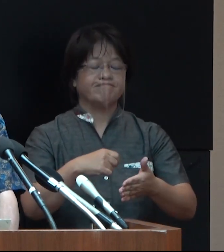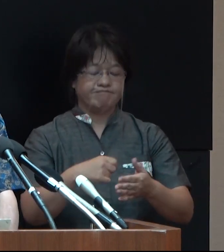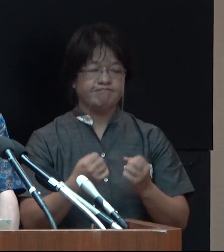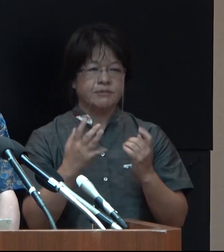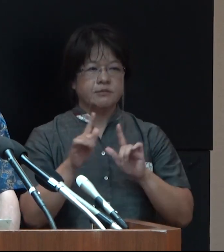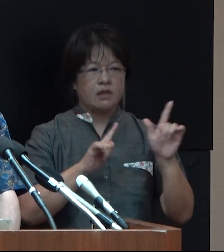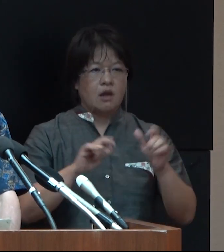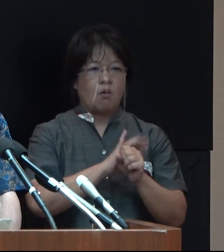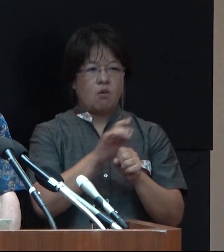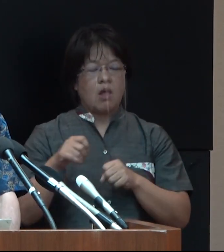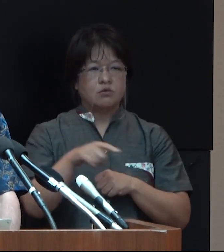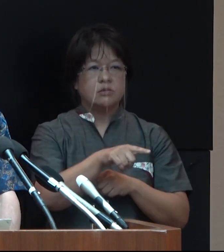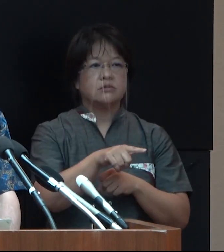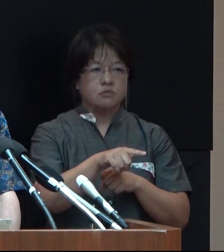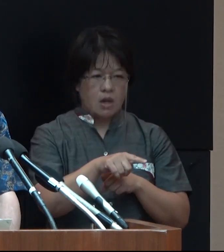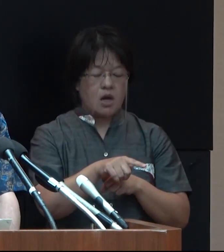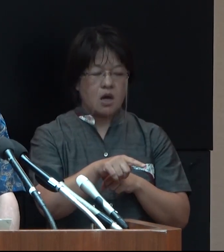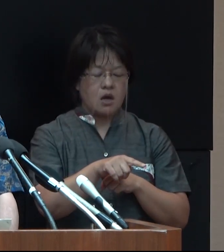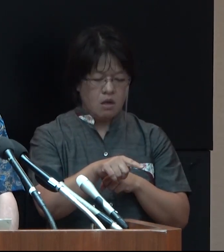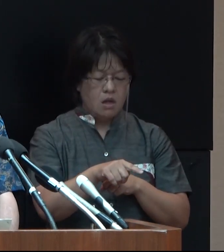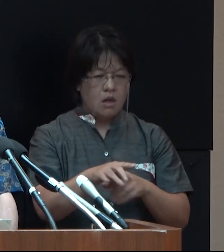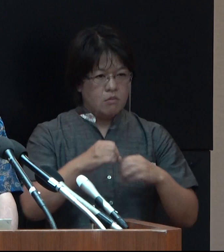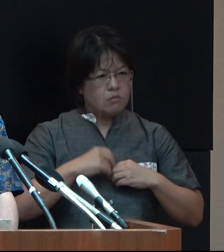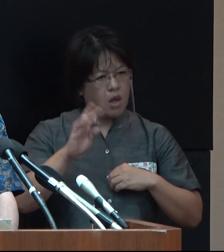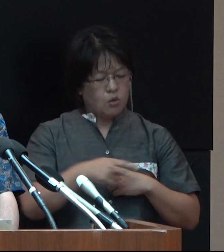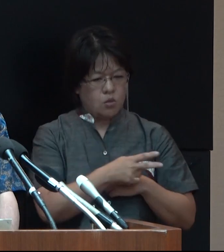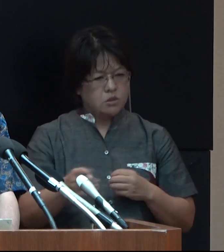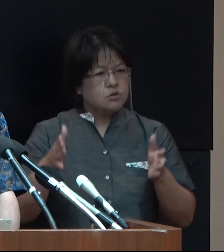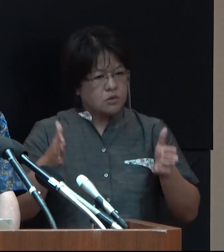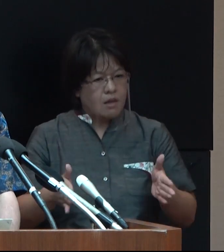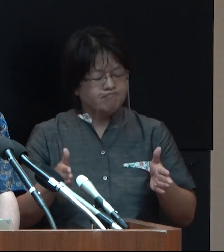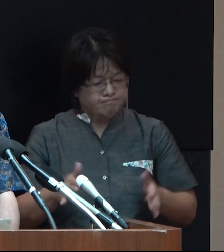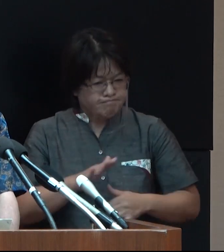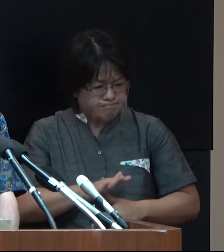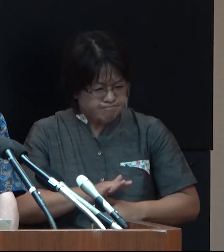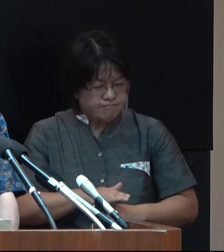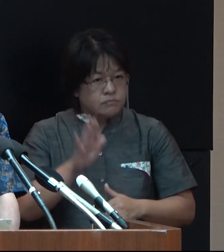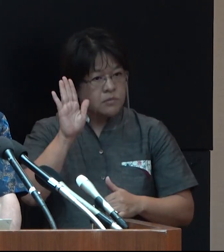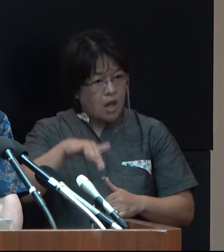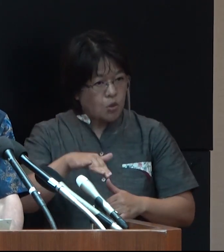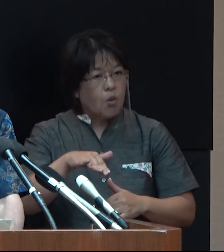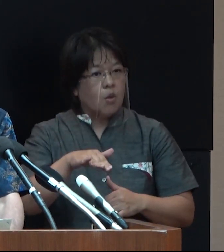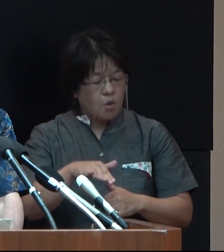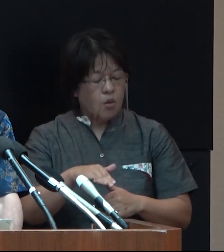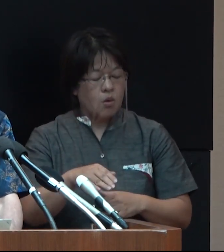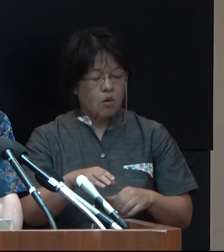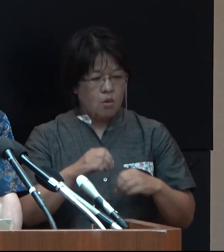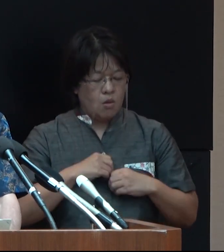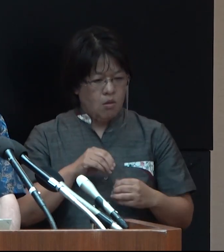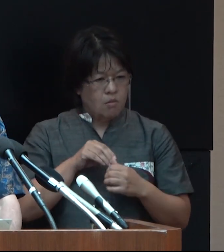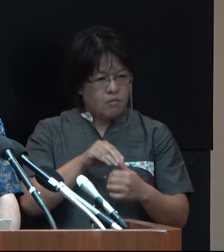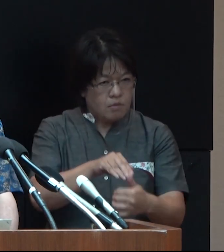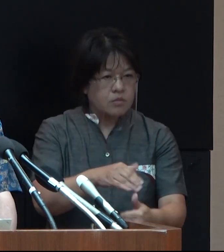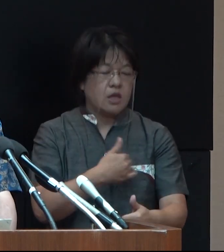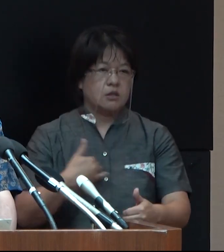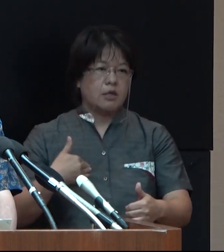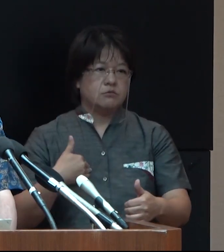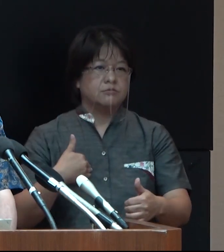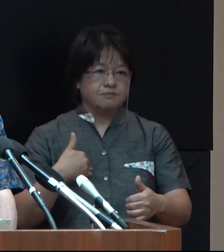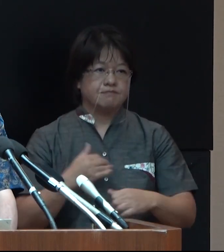症は2週間我慢すれば、頑張っていただければ、その感染拡大を抑制することができます